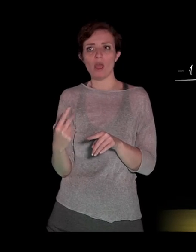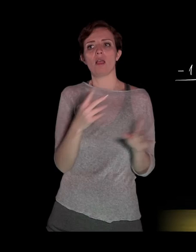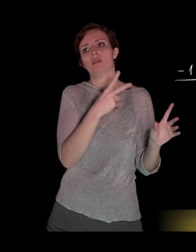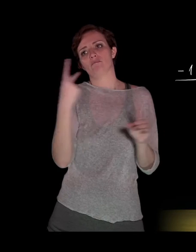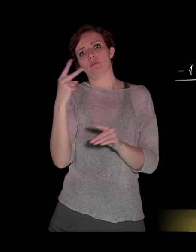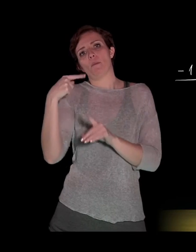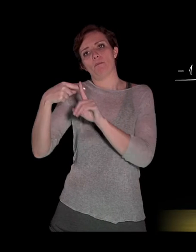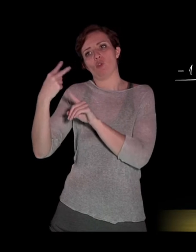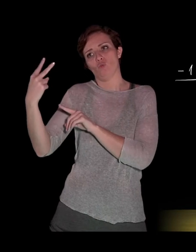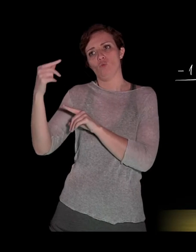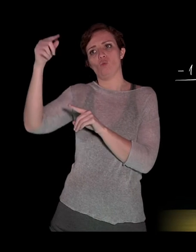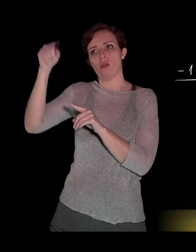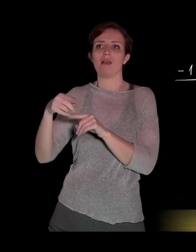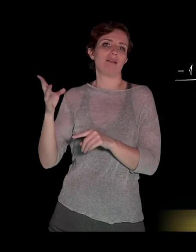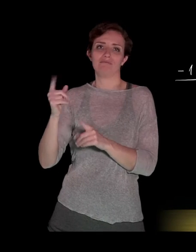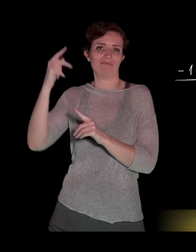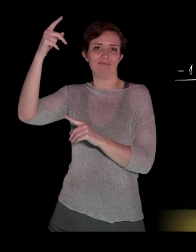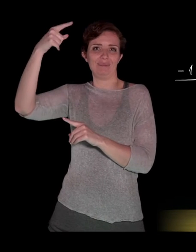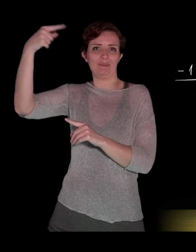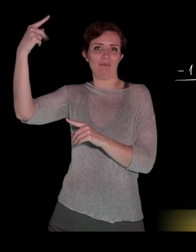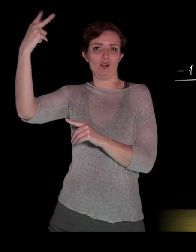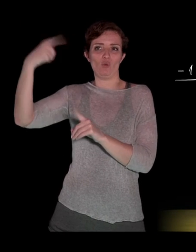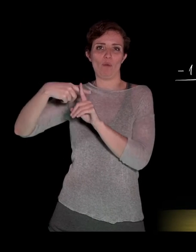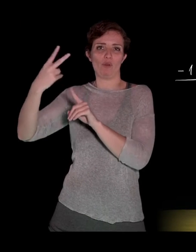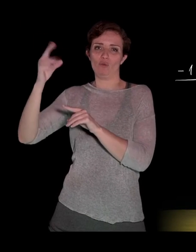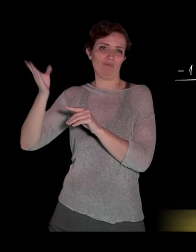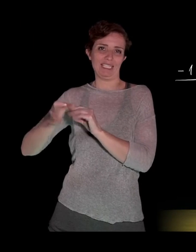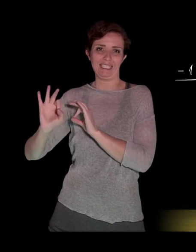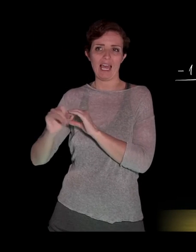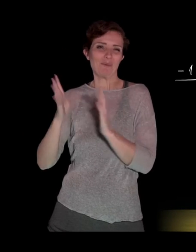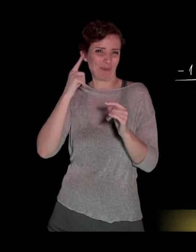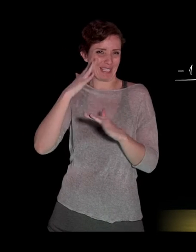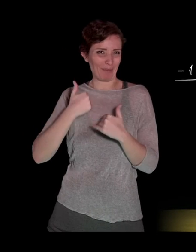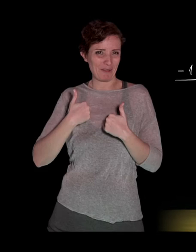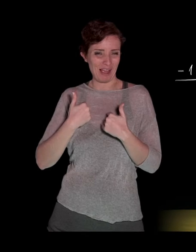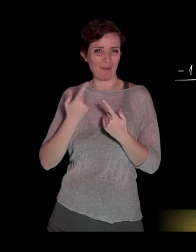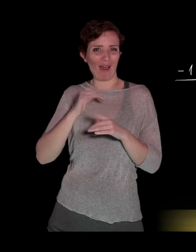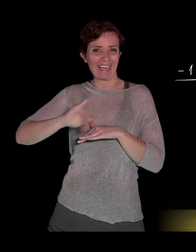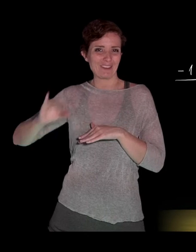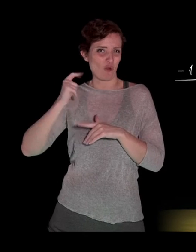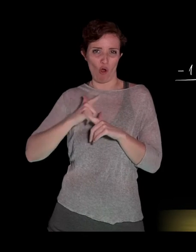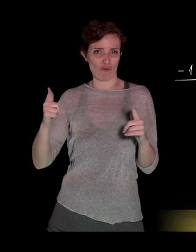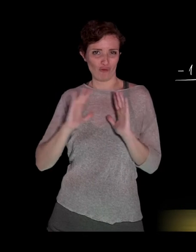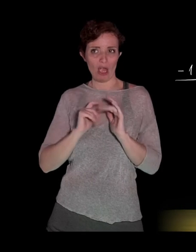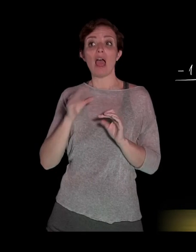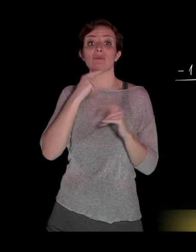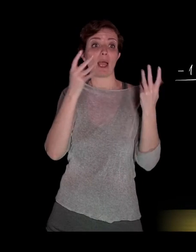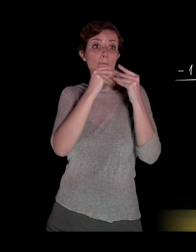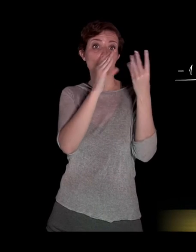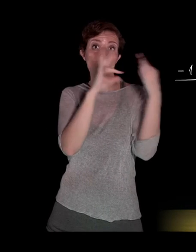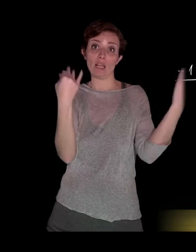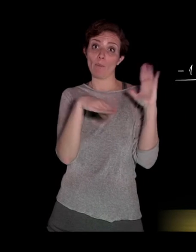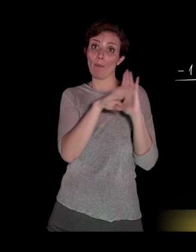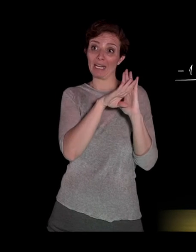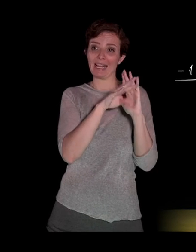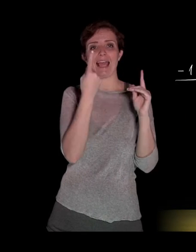qui ovviamente si annulla il resto è zero lo sapevamo e quindi vuol dire che il polinomio di partenza che lo richiamiamo qui 2 ^ ter